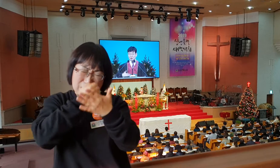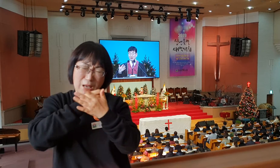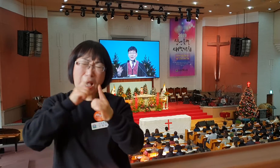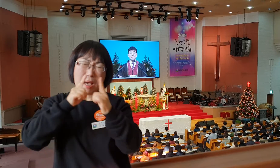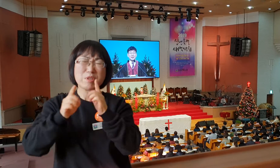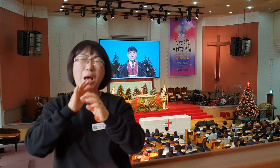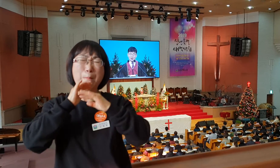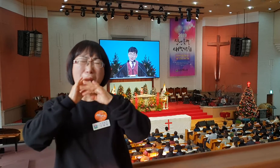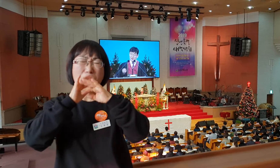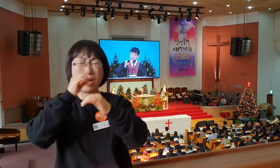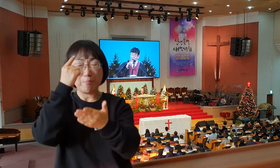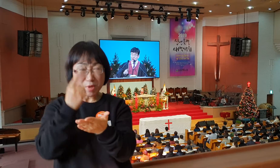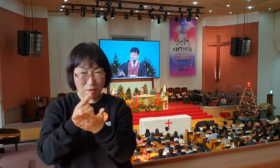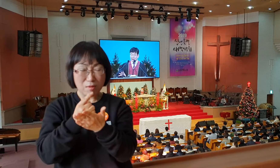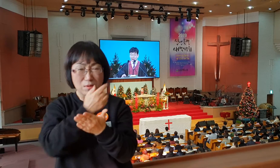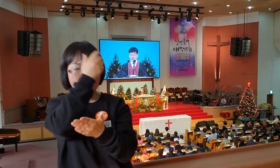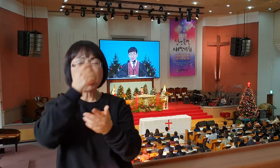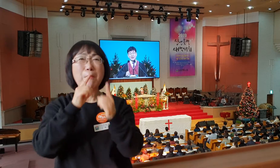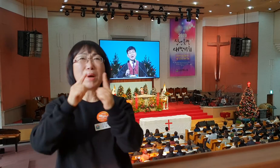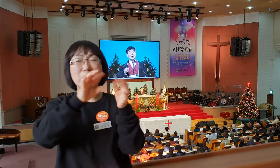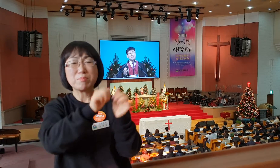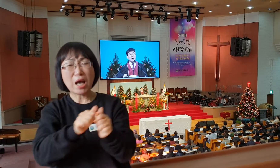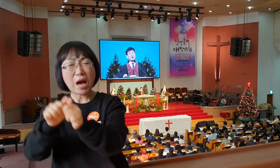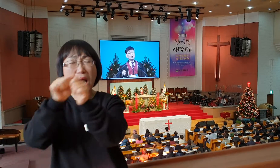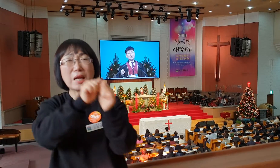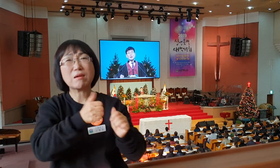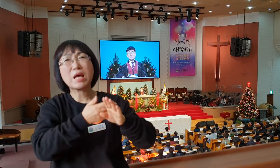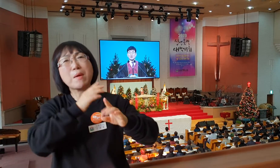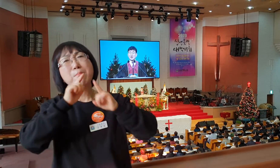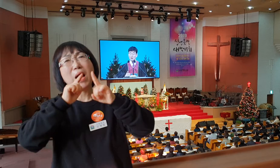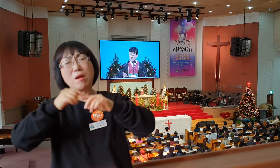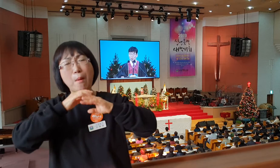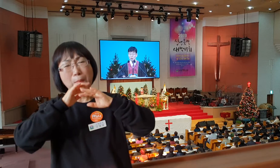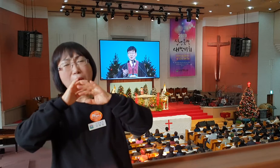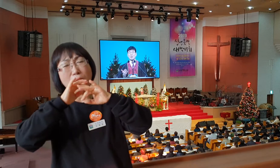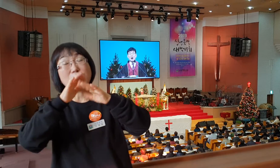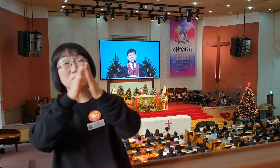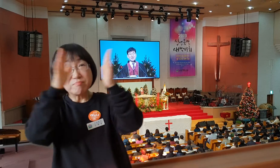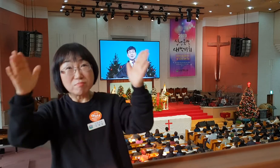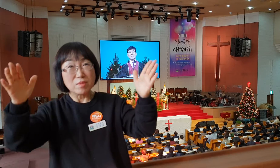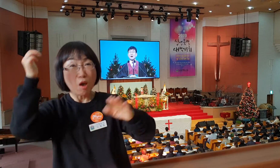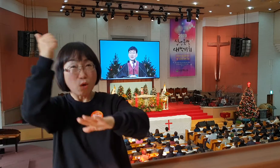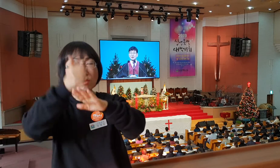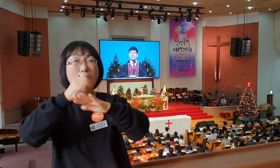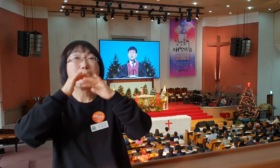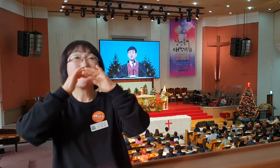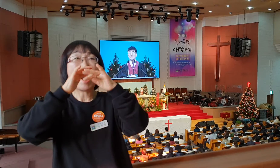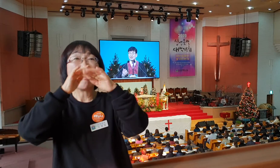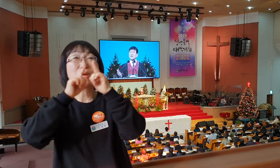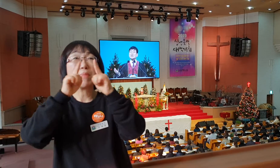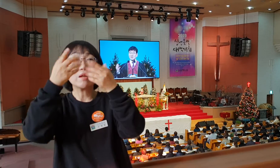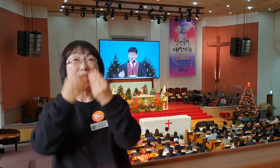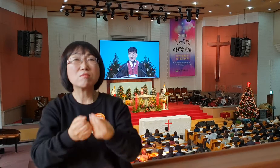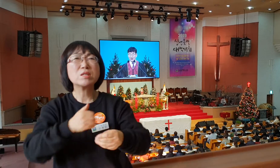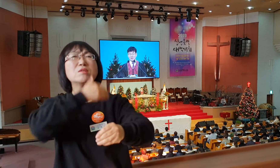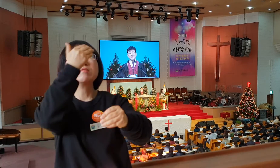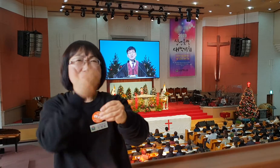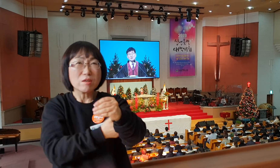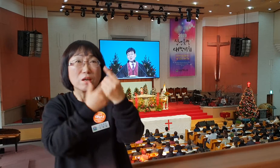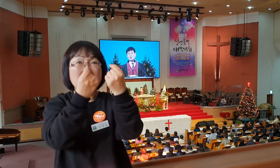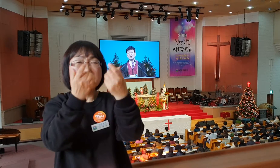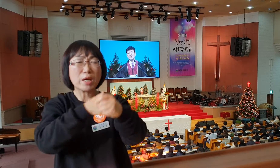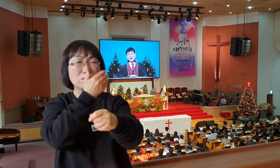그것으로 하늘 앞에 나올 때 성령의 말하기가 심을 따라 방언 말합니다 결국은 방언 이라는 게 말하는 건 뭐예요 그게 능력인